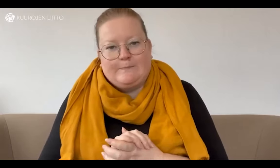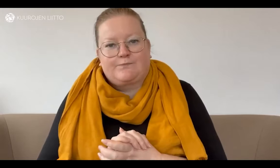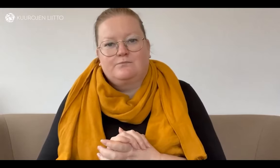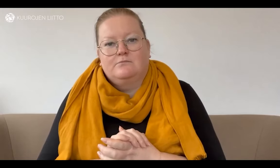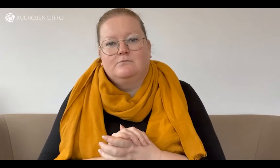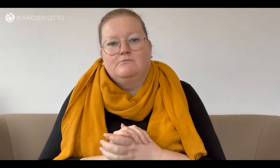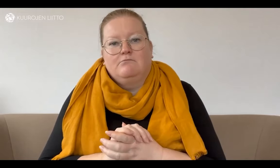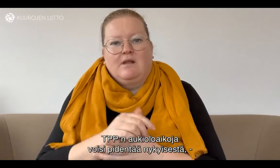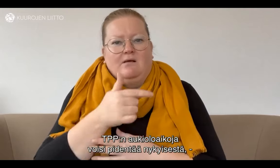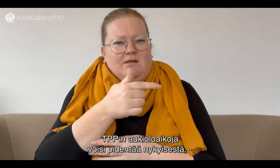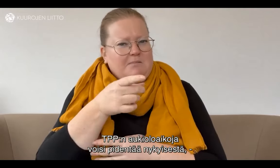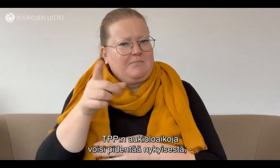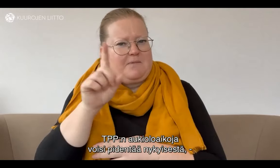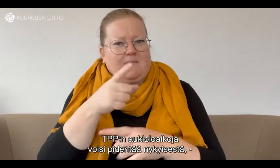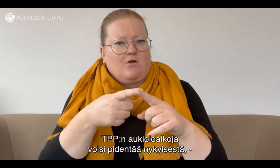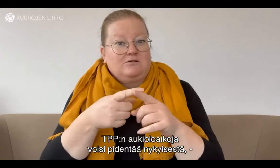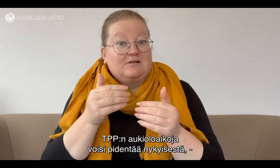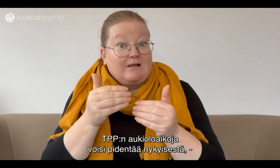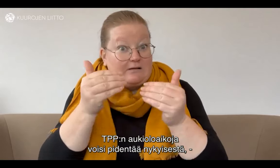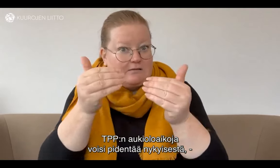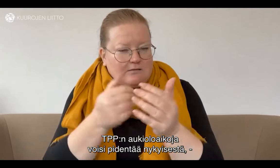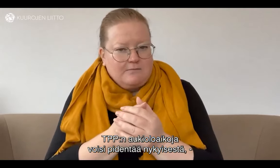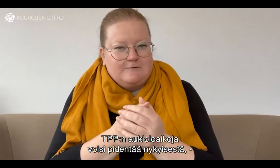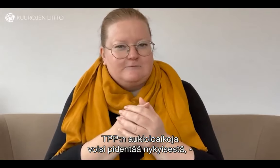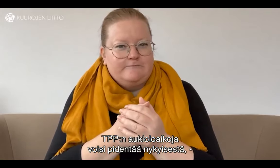havainnoida kuin tulkin välityksellä.